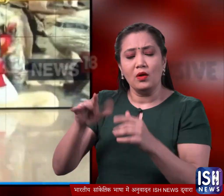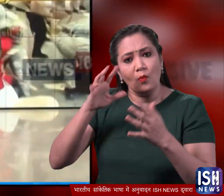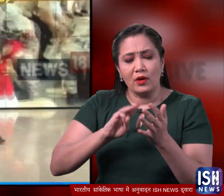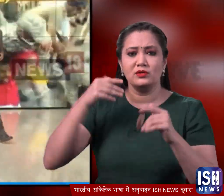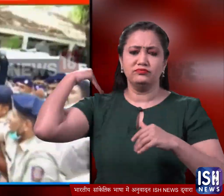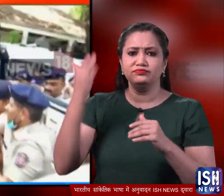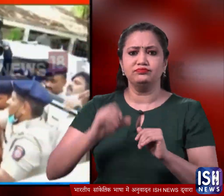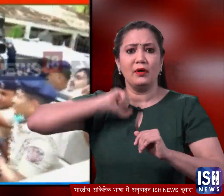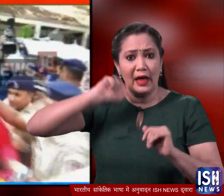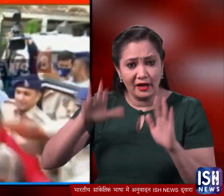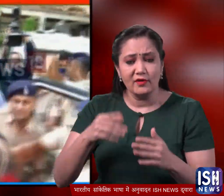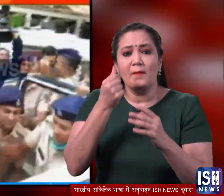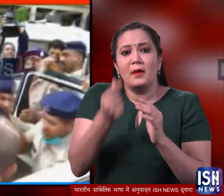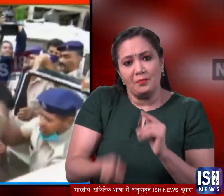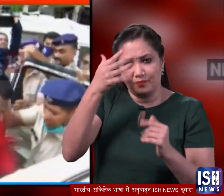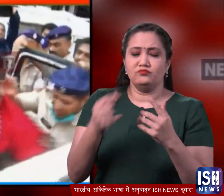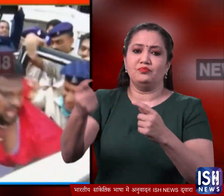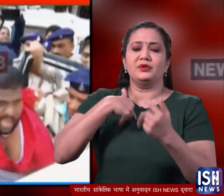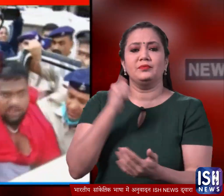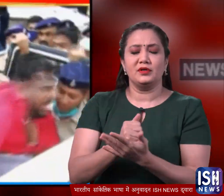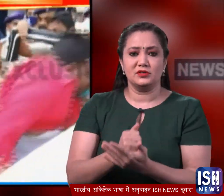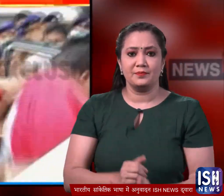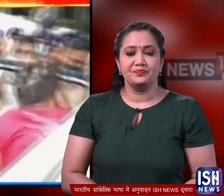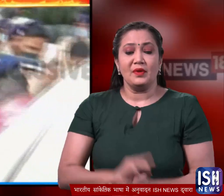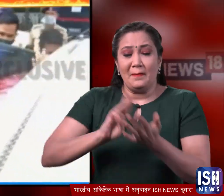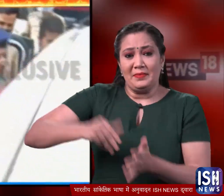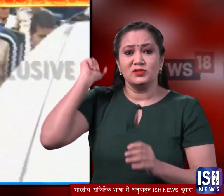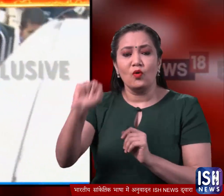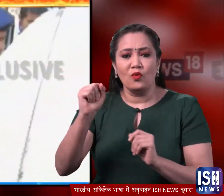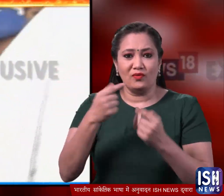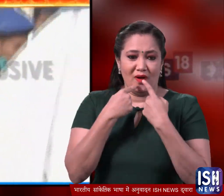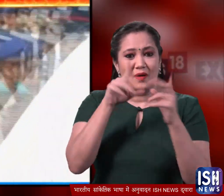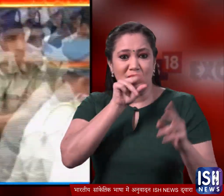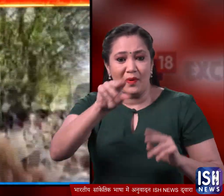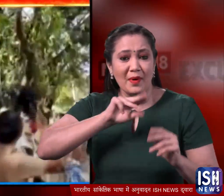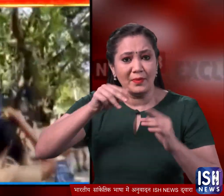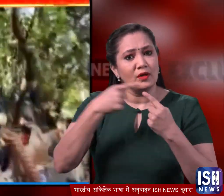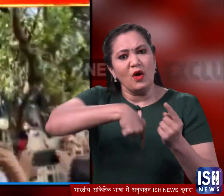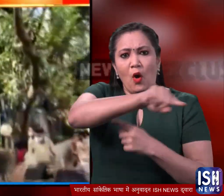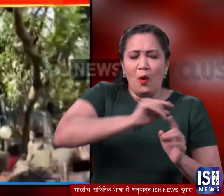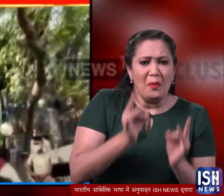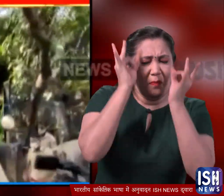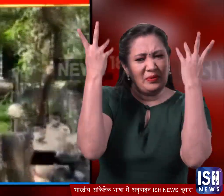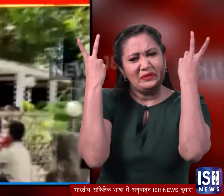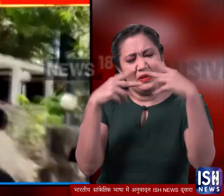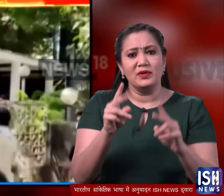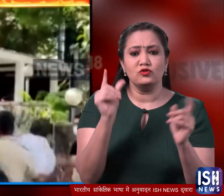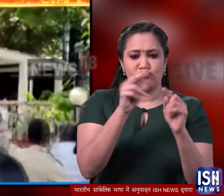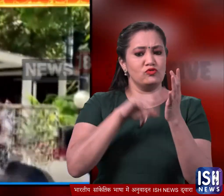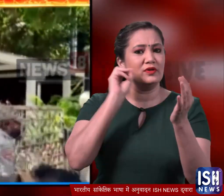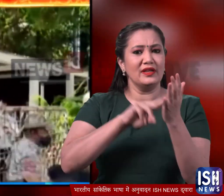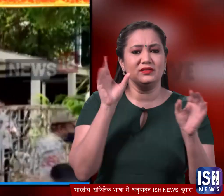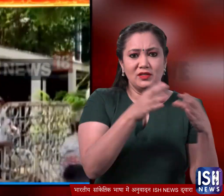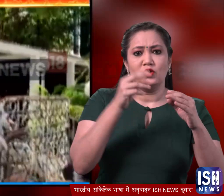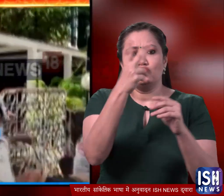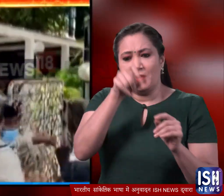रहे हैं, लेकिन परिवहन मंत्री के एक बयान ने इन प्रदर्शनकारियों का गुस्सा भड़का दिया। कर्मचारियों की यूनियन से जुड़े 2 लोग